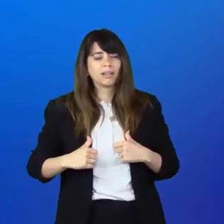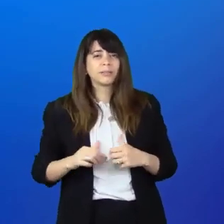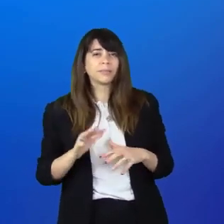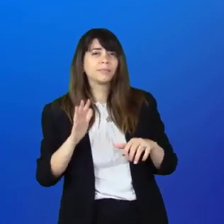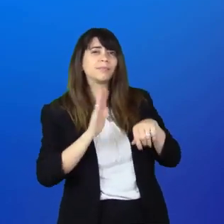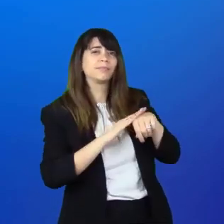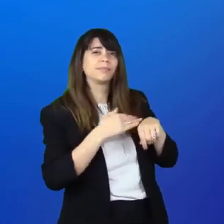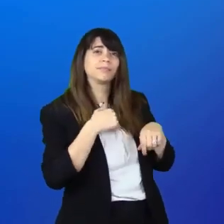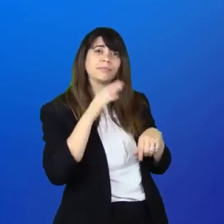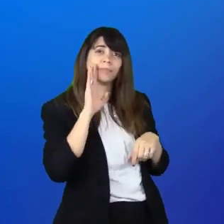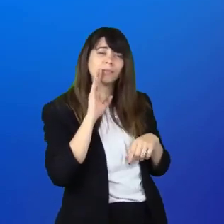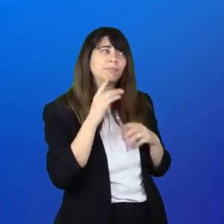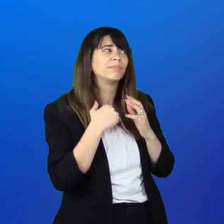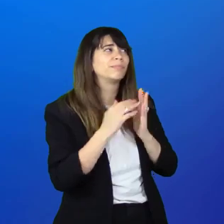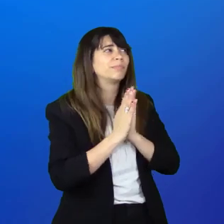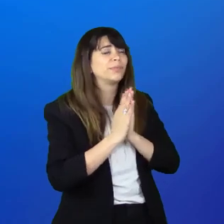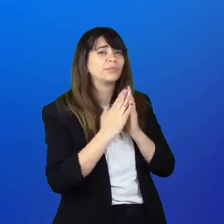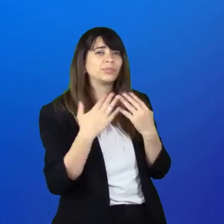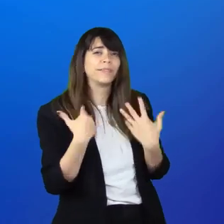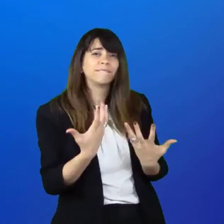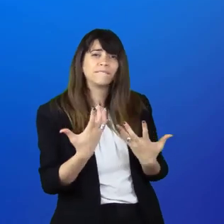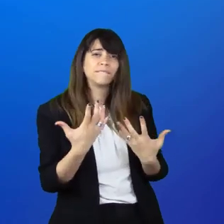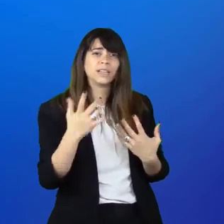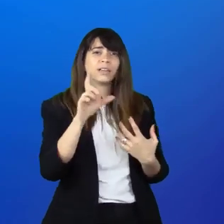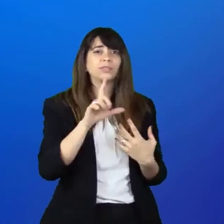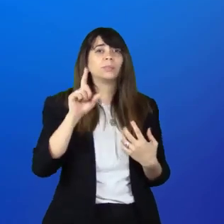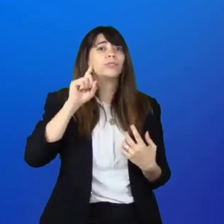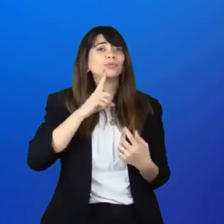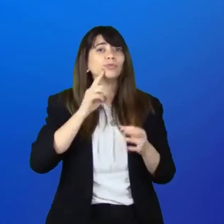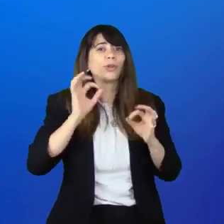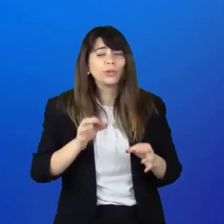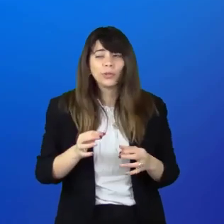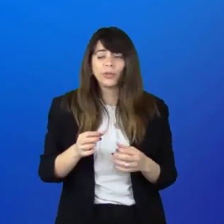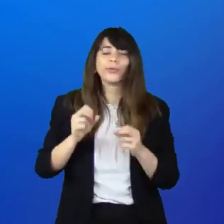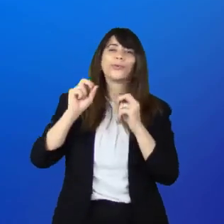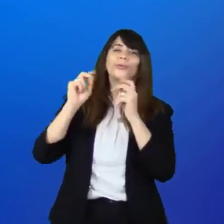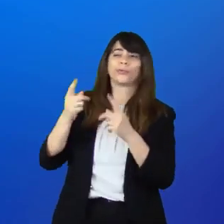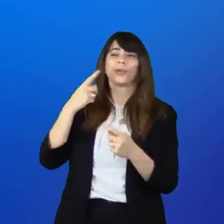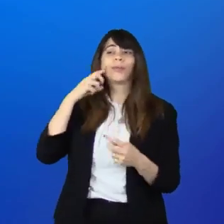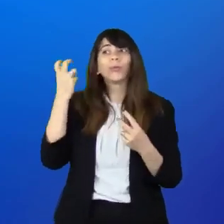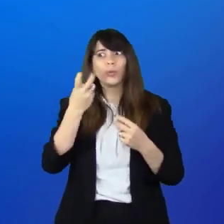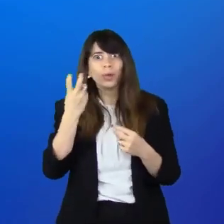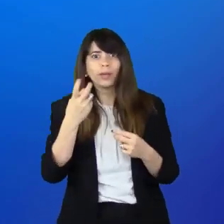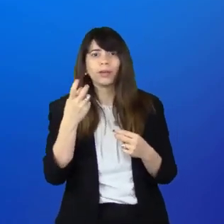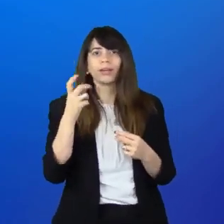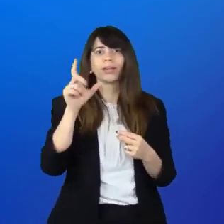cansada. Entonces le dije a mi madre que quería ir a un liceo solamente para sordos. Me dijo, bueno, voy a buscar.